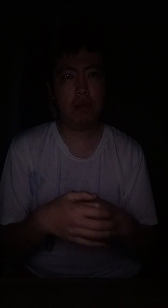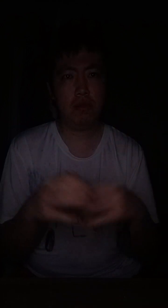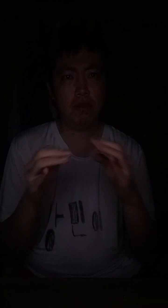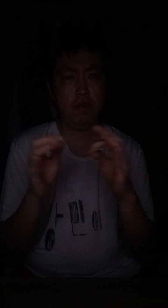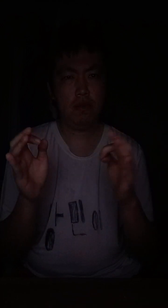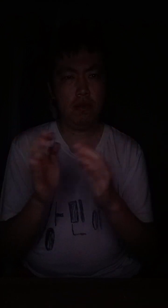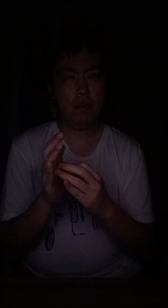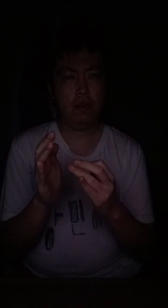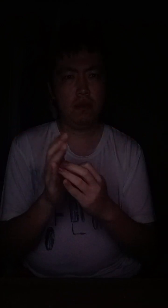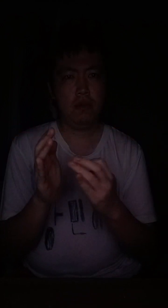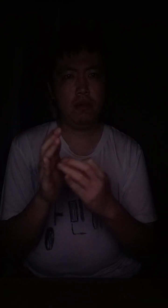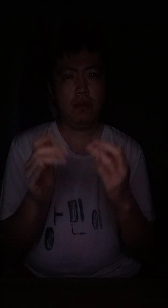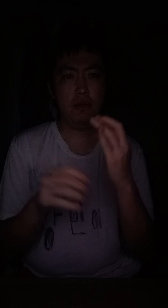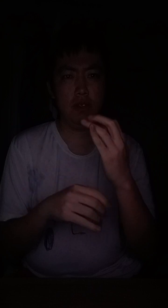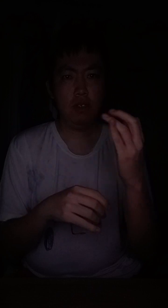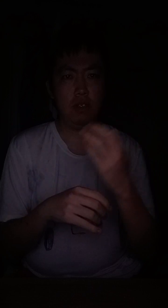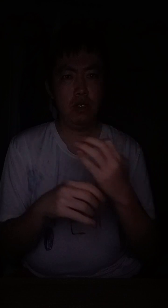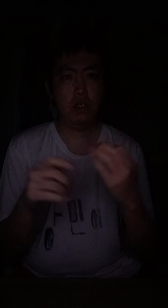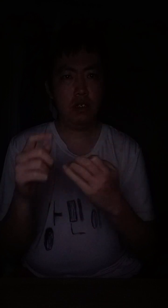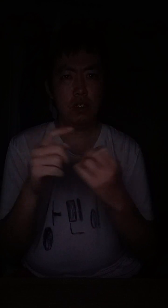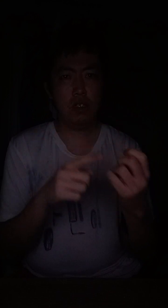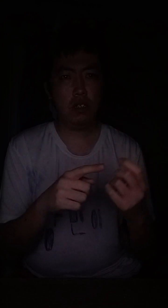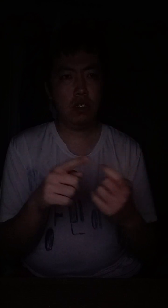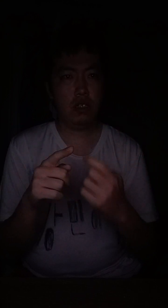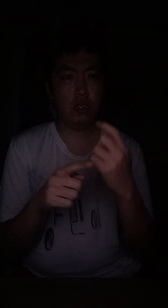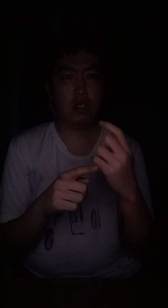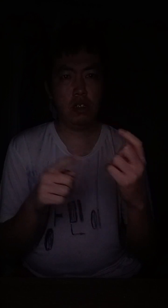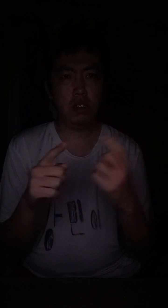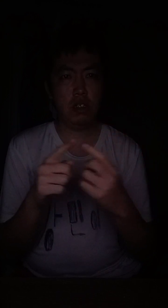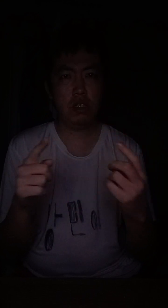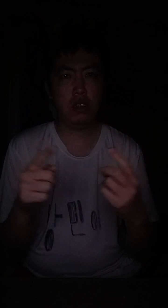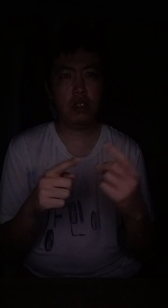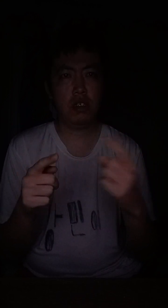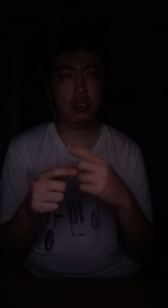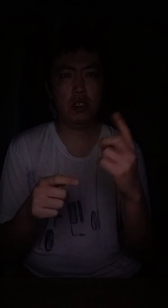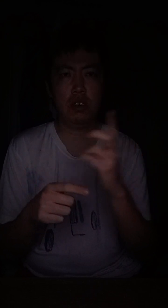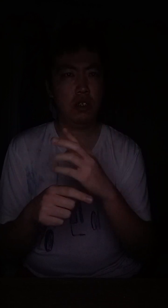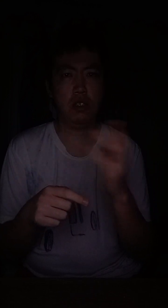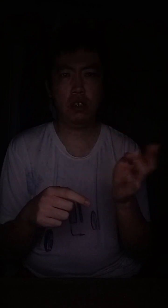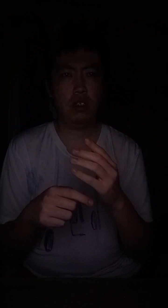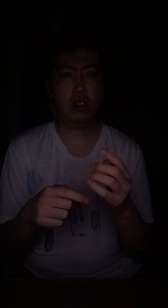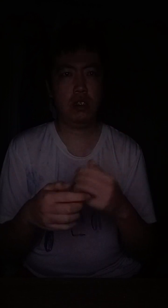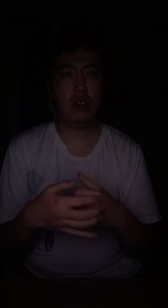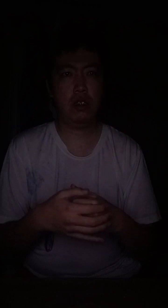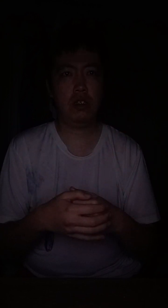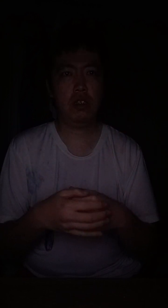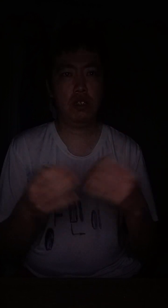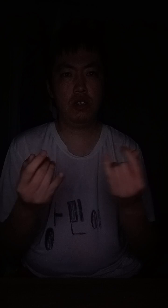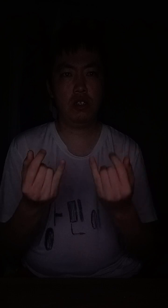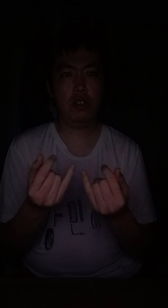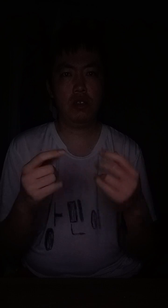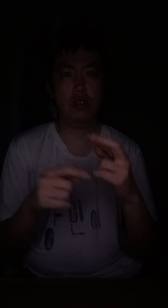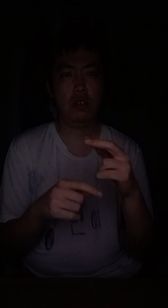불법 개조된 휴대전화로 불법 촬영을 하다 적발된 건 이번이 처음입니다. 다행히 촬영물이 유포되지 않은